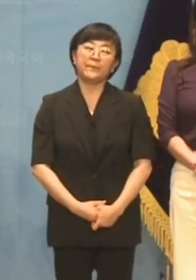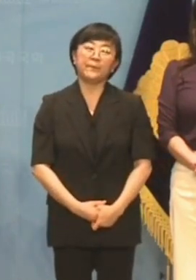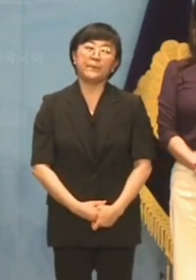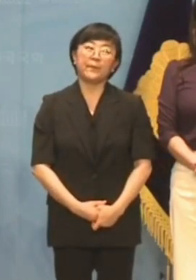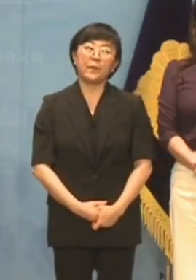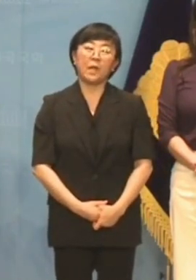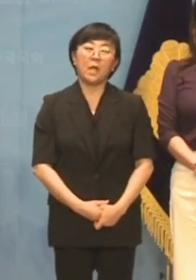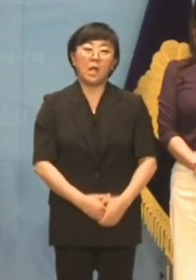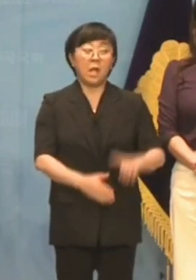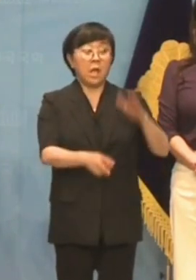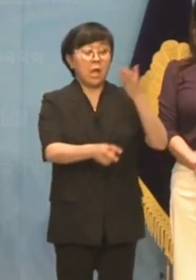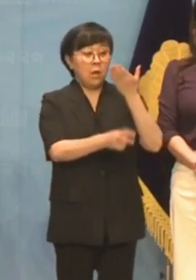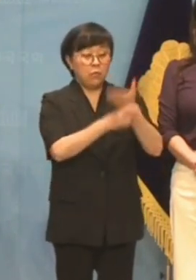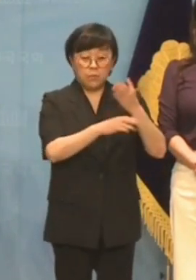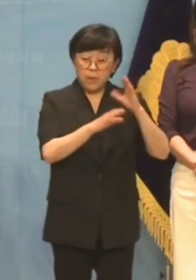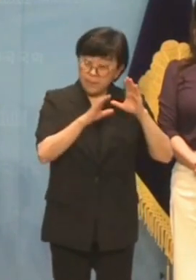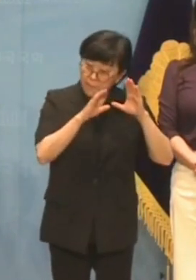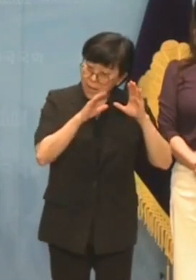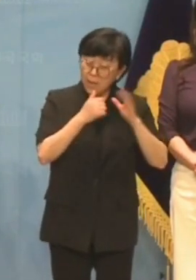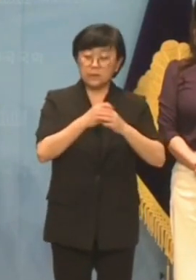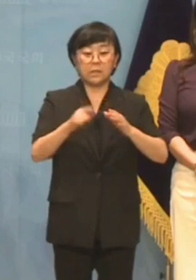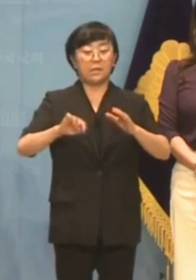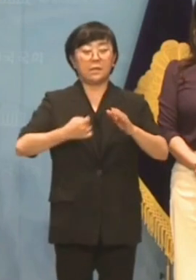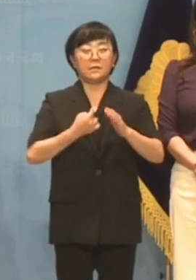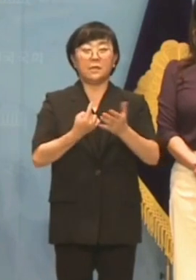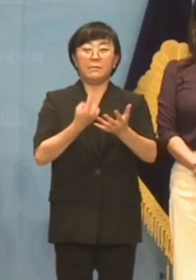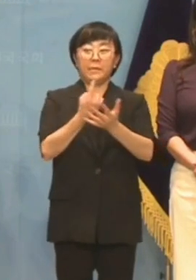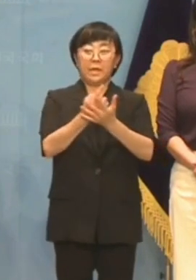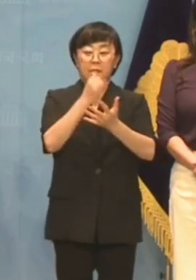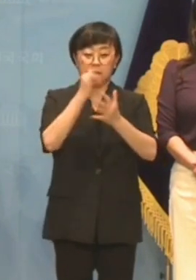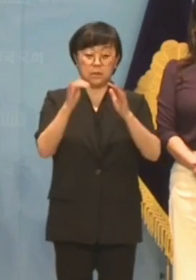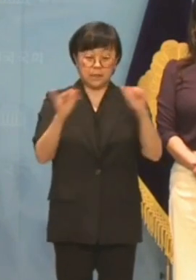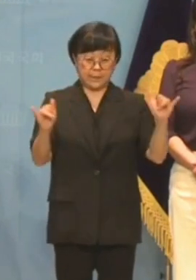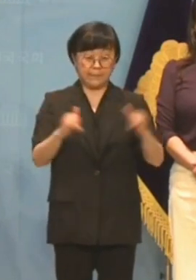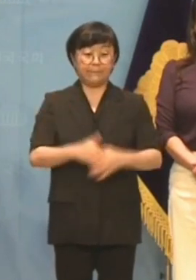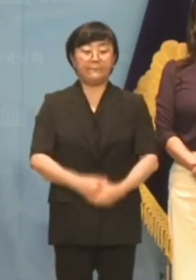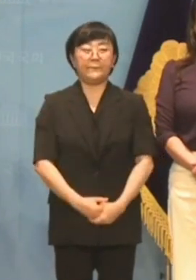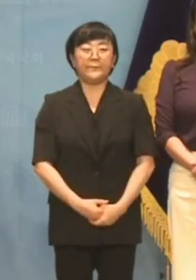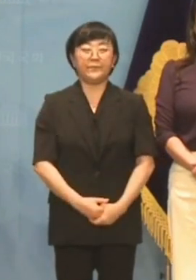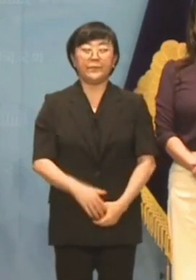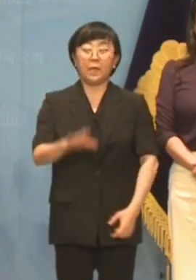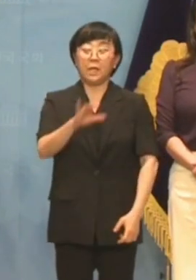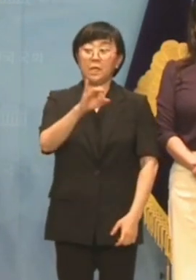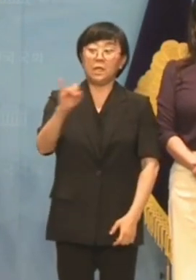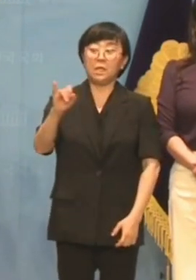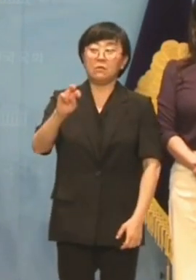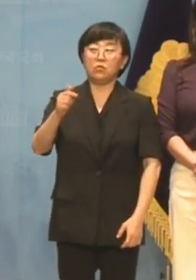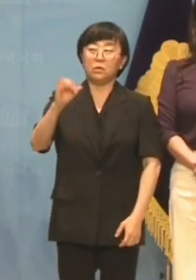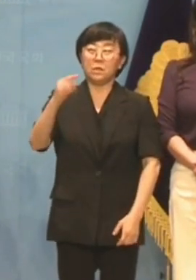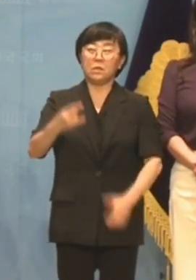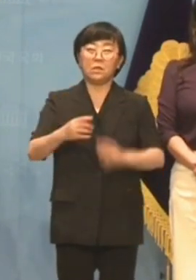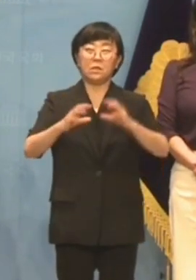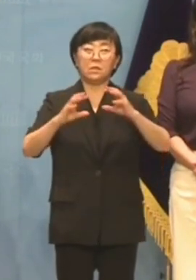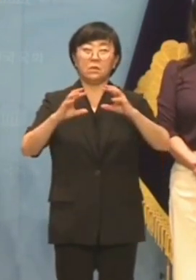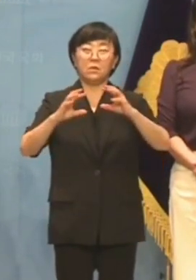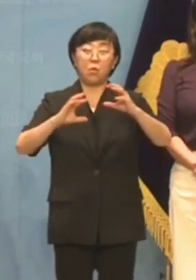거기에 도청의 그 당사자 중에 한 사람이었던 이문희 전